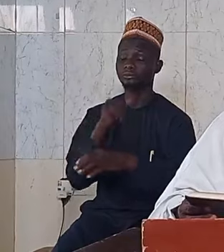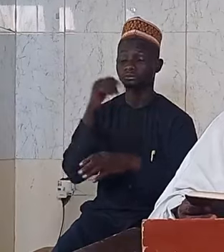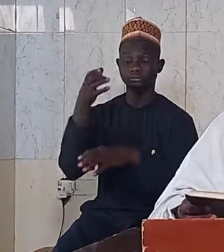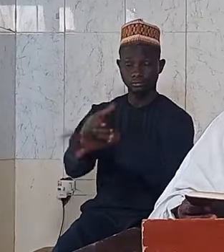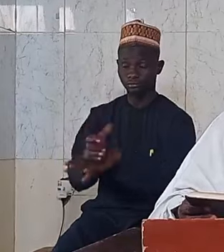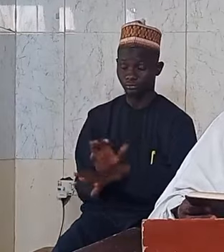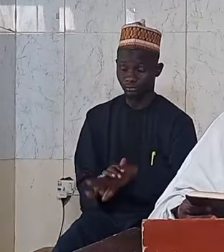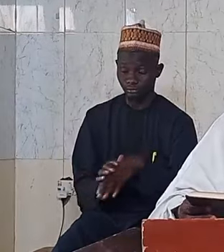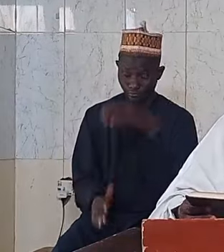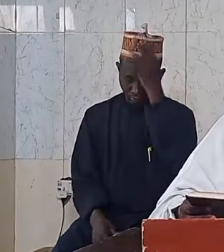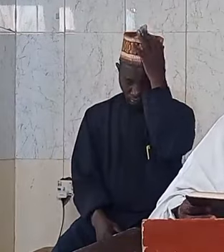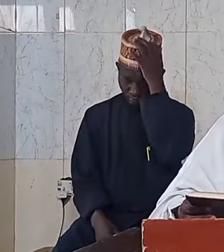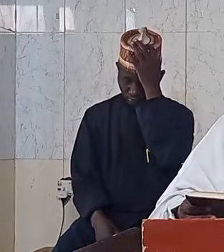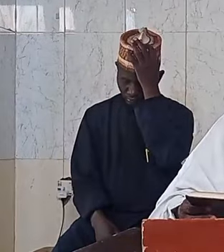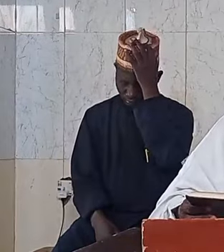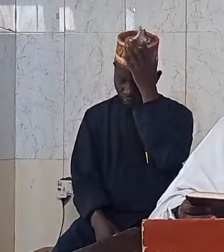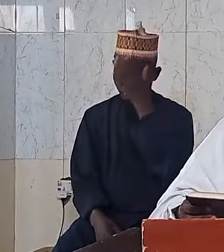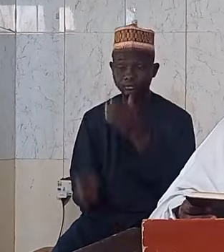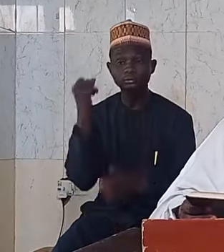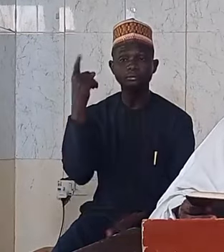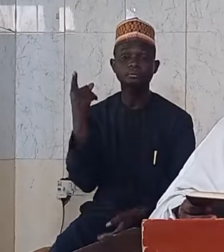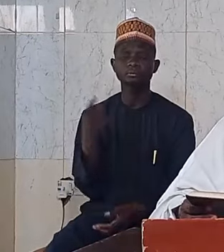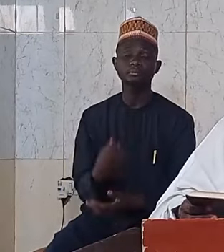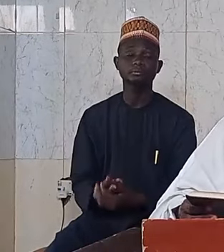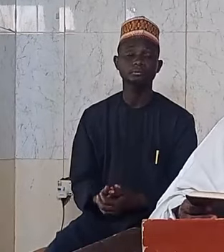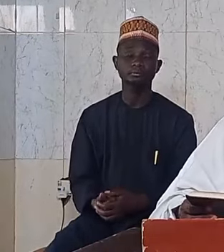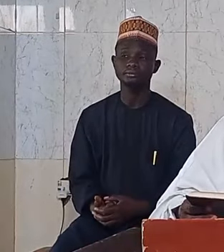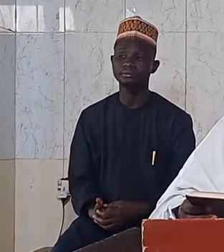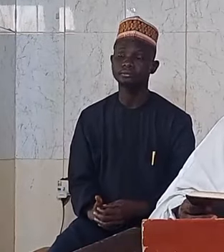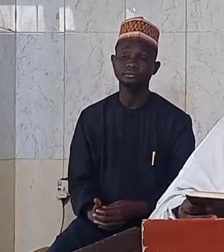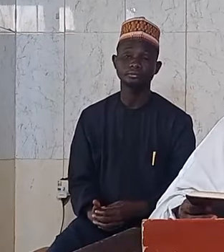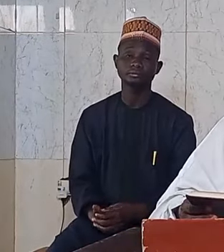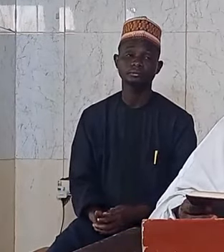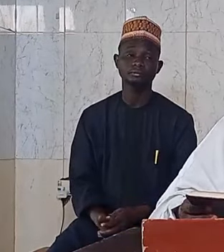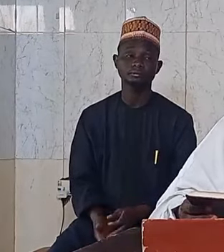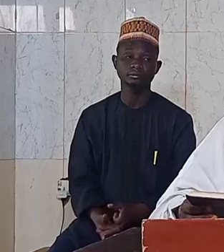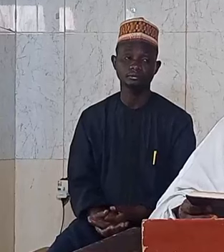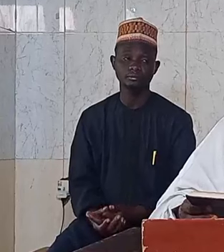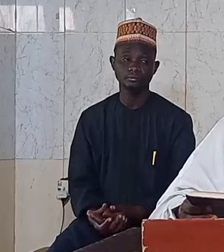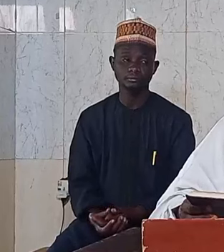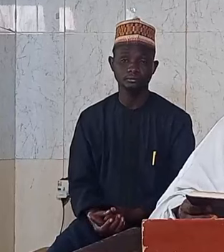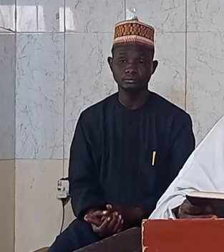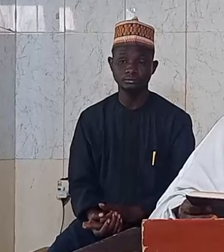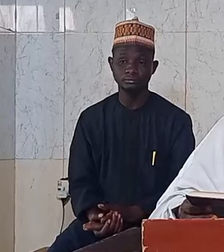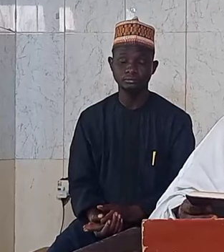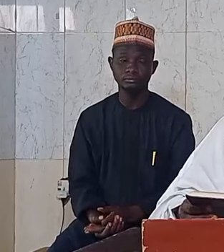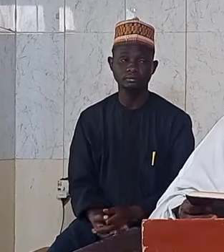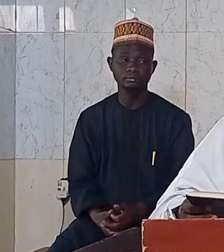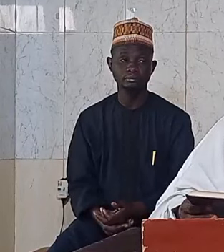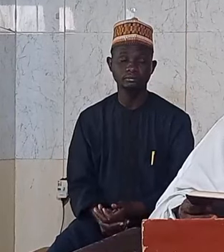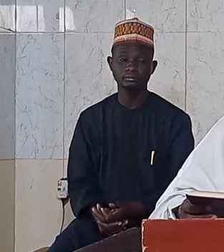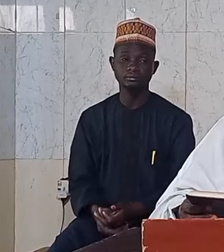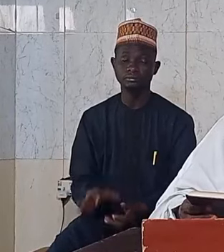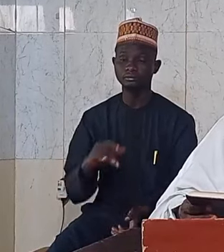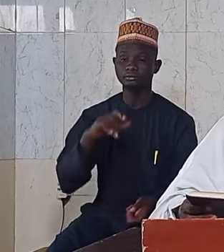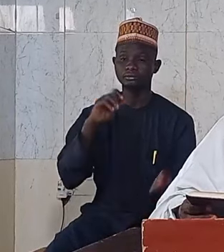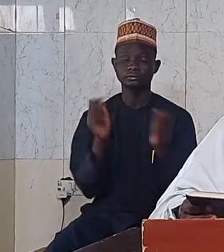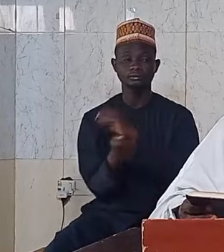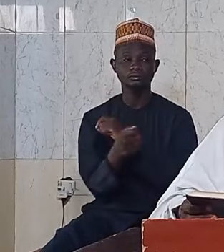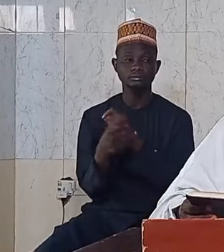ba kun sani ko kun gane kun gane kai muqtaba